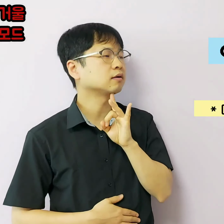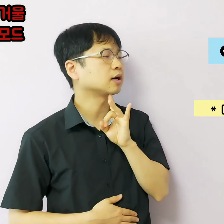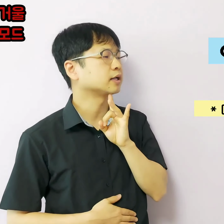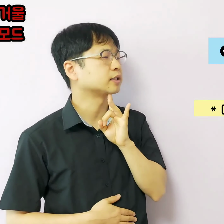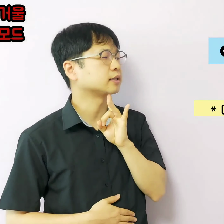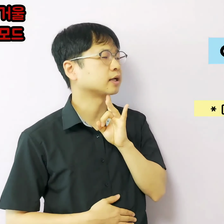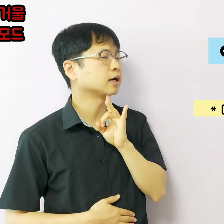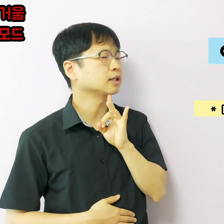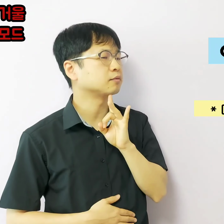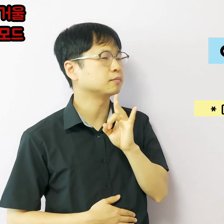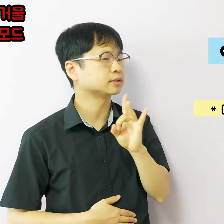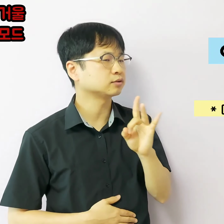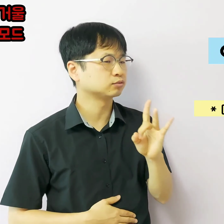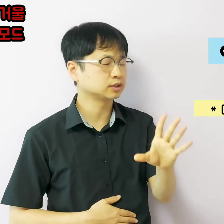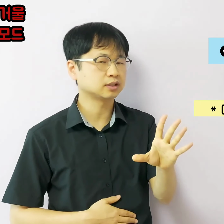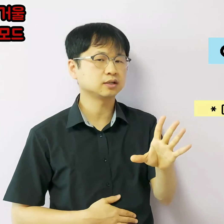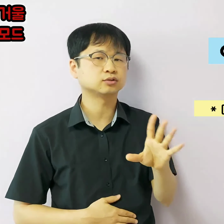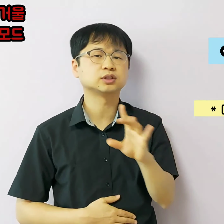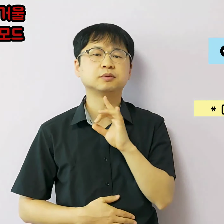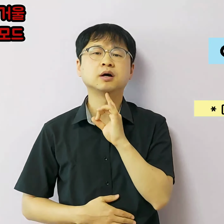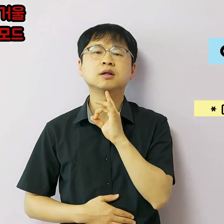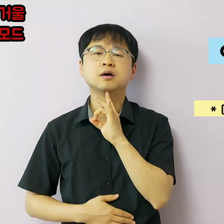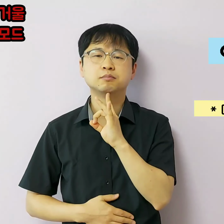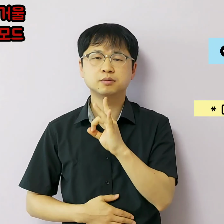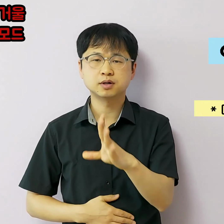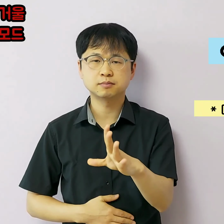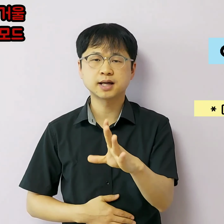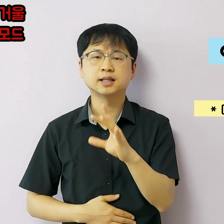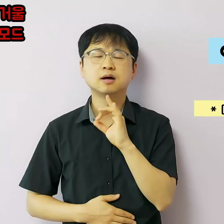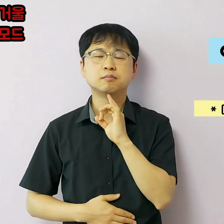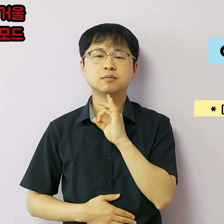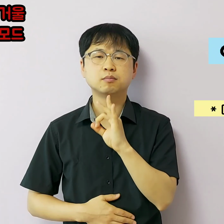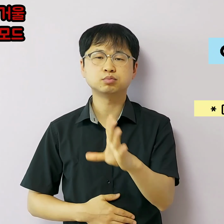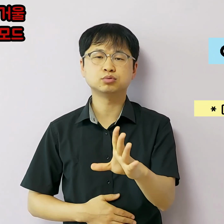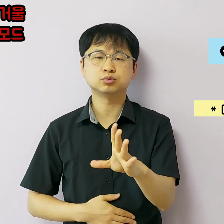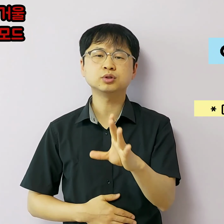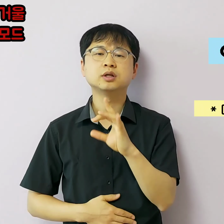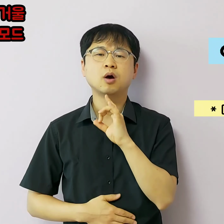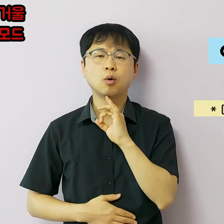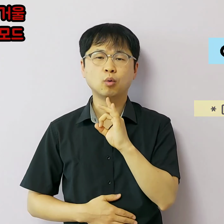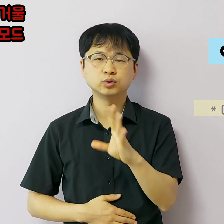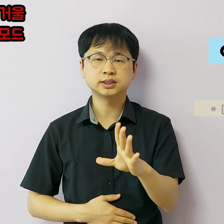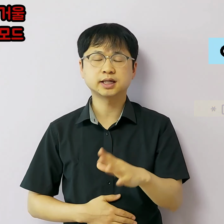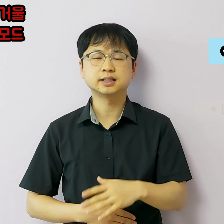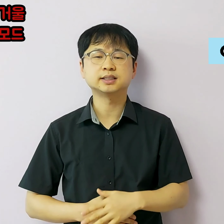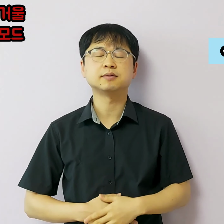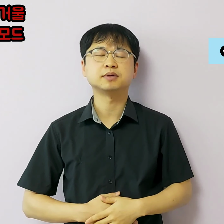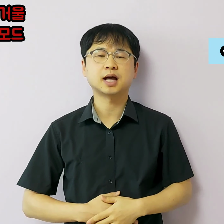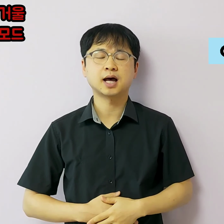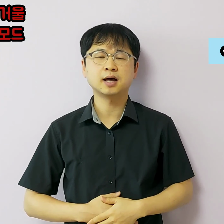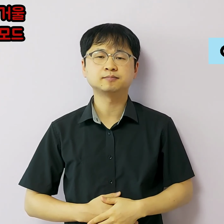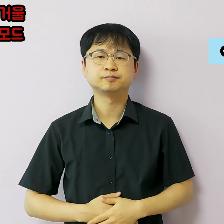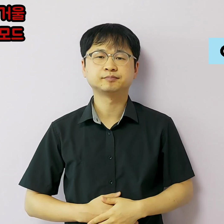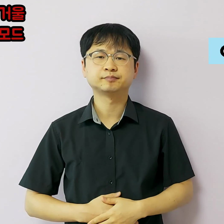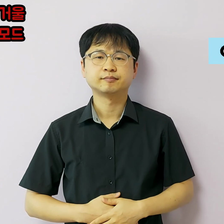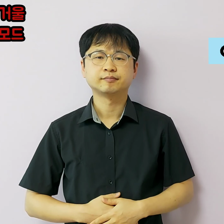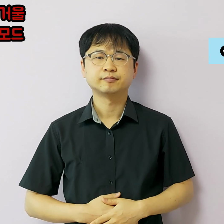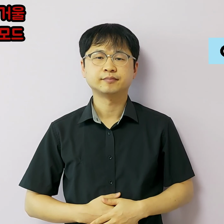턱 아래에 댔다가 내밀면서 중지를 튕겨주시면 뭐뭐만, 뭐뭐뿐, 오직이란 뜻이 됩니다.